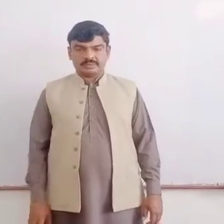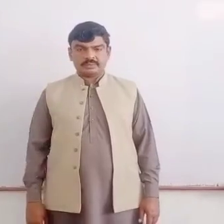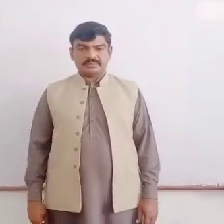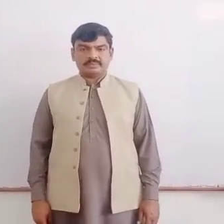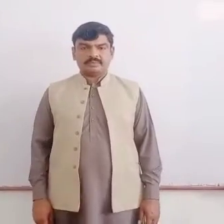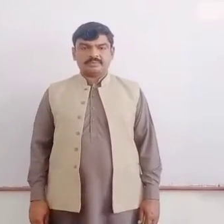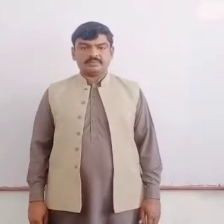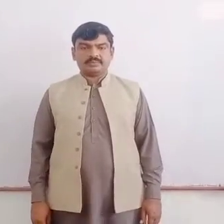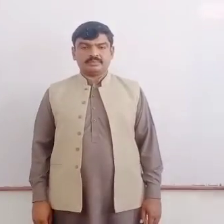गुड़िया,